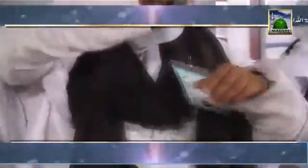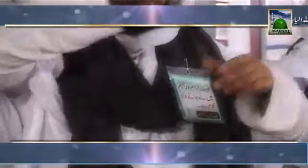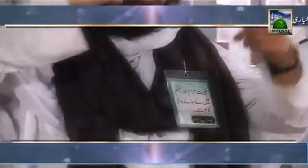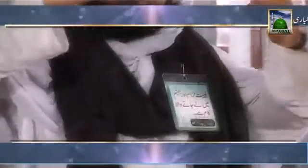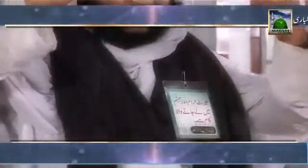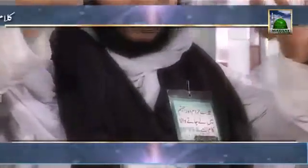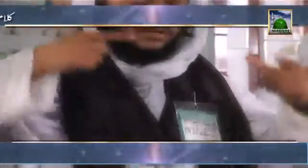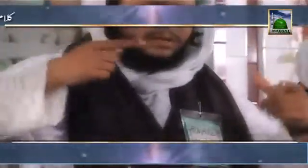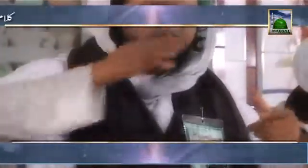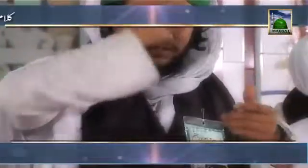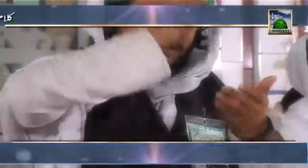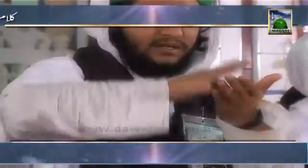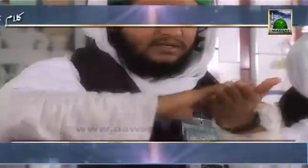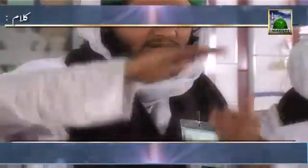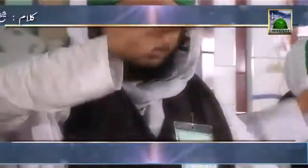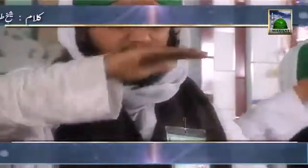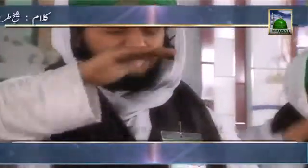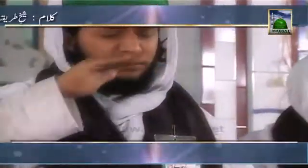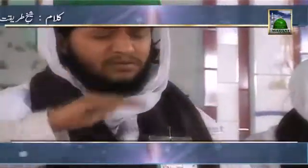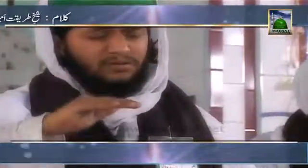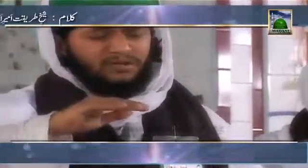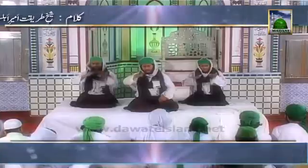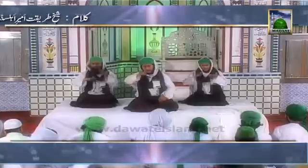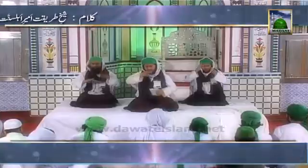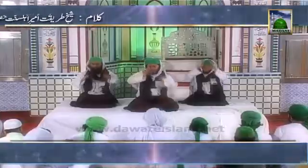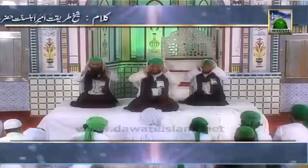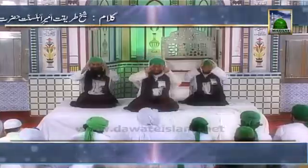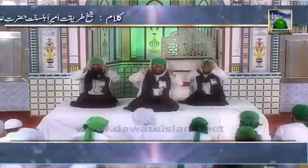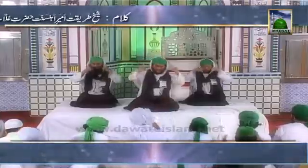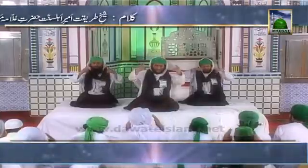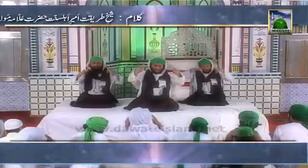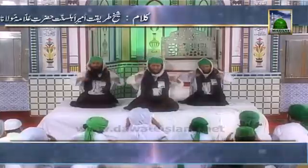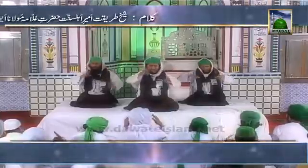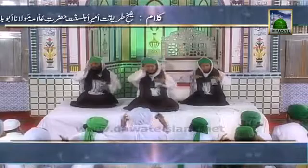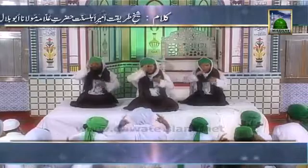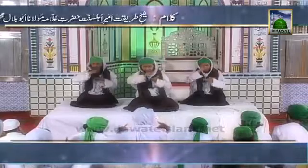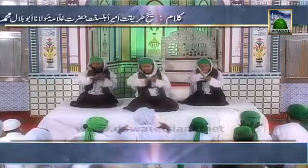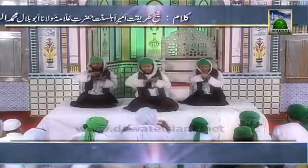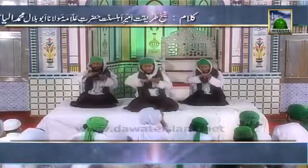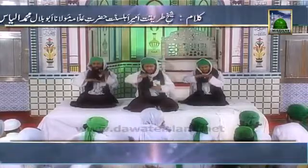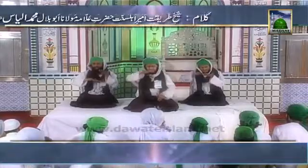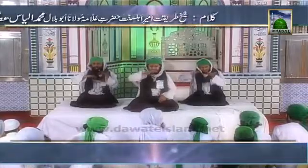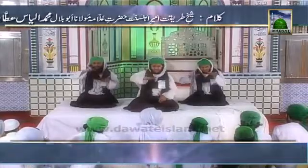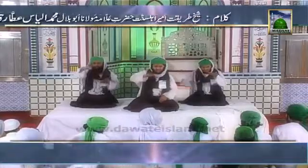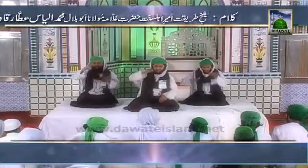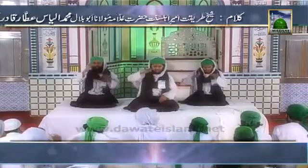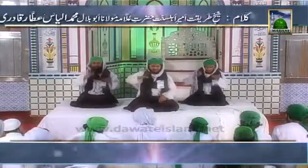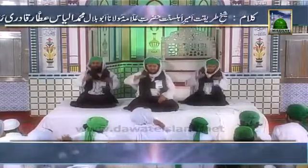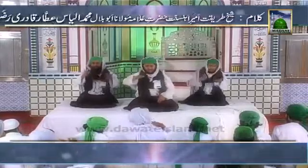و بلا والے شہزادوں کرب و بلا والے